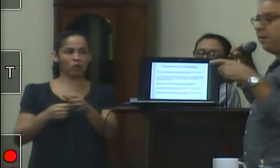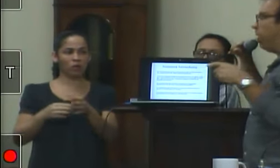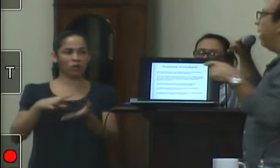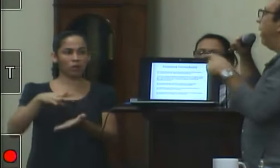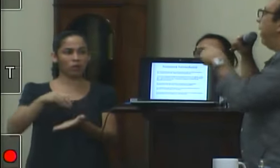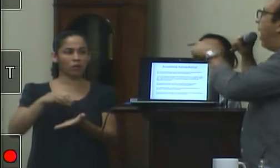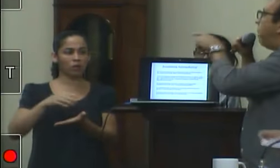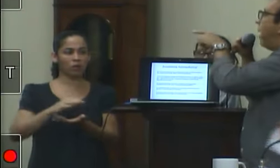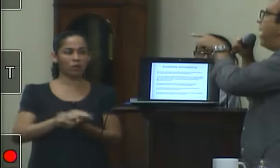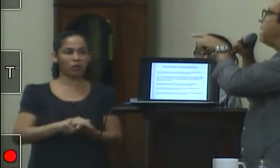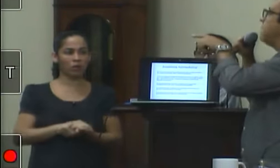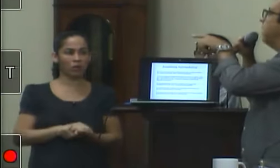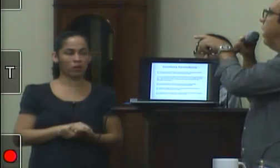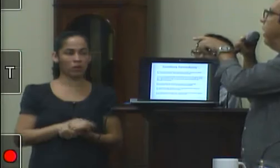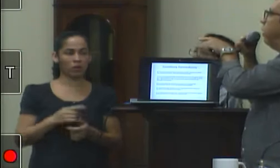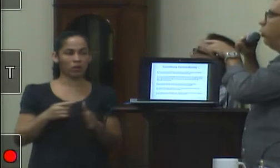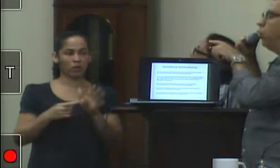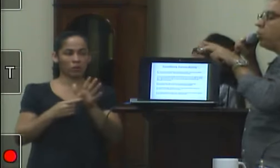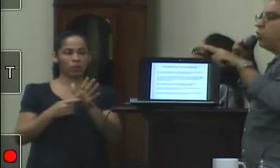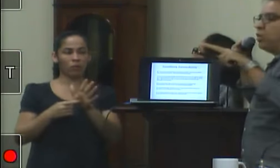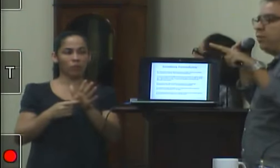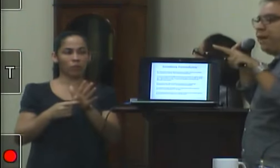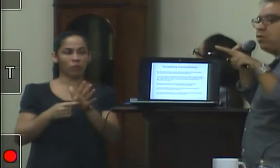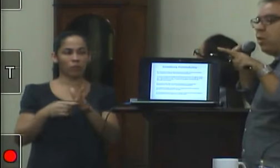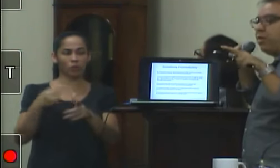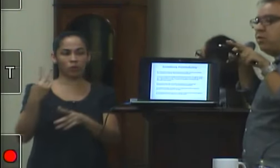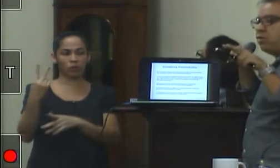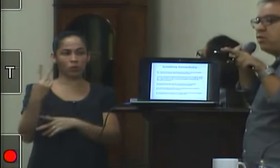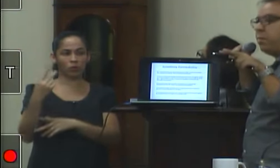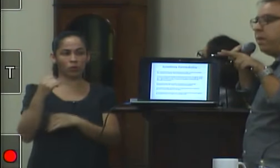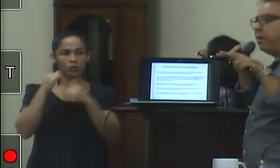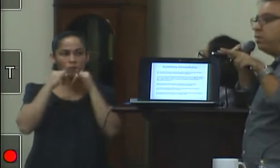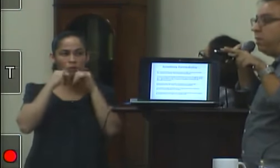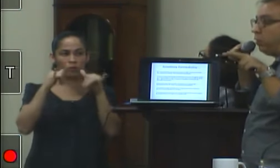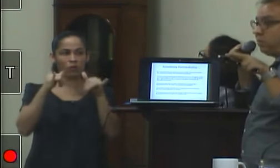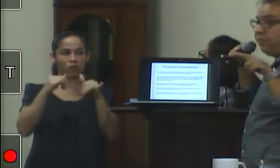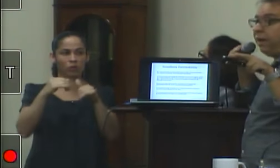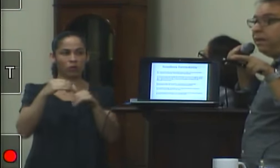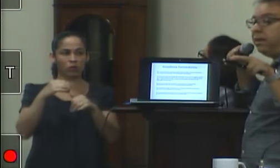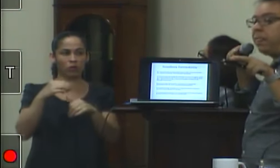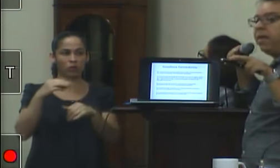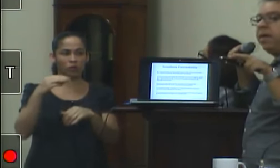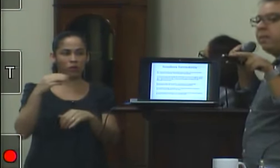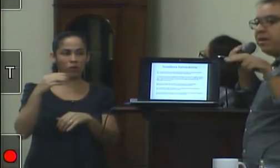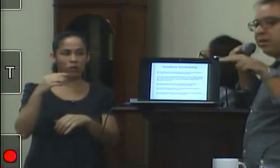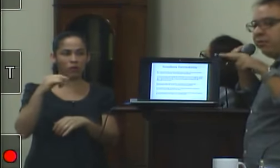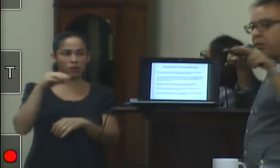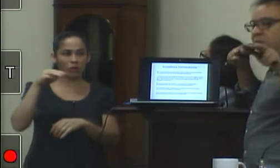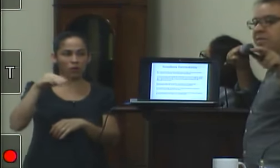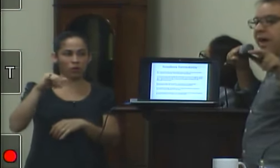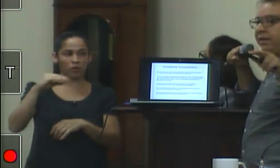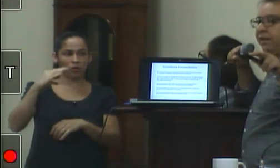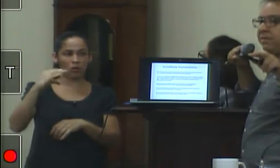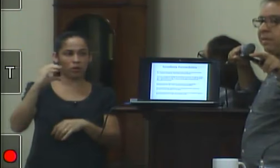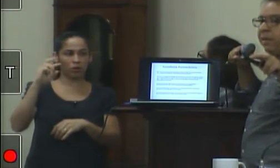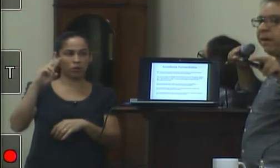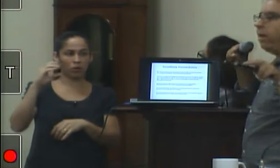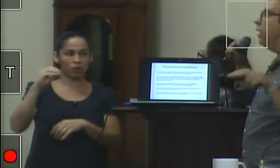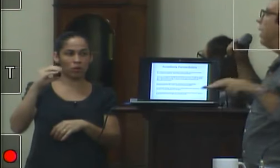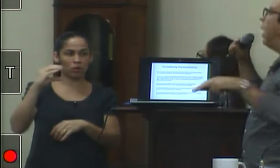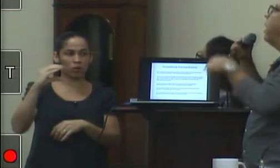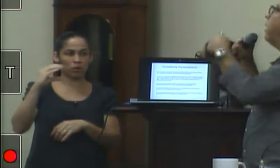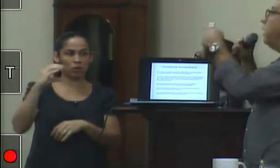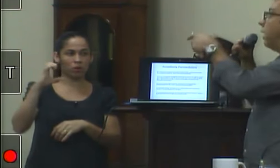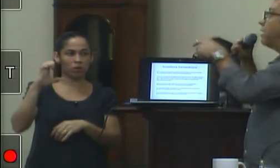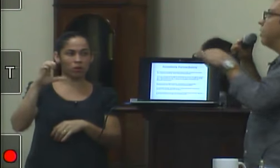impressa. Aparece, né, 2 notificações de suspeita de microcefalia, mas já foram descartadas também,